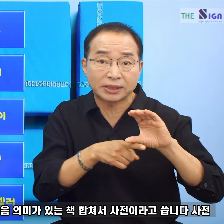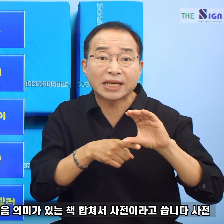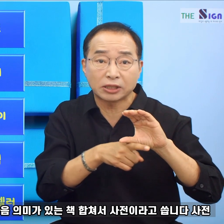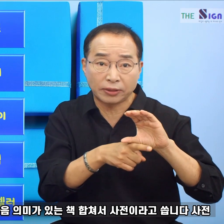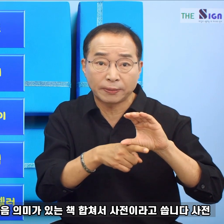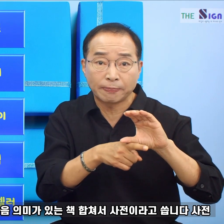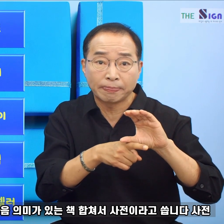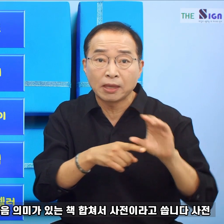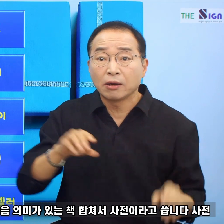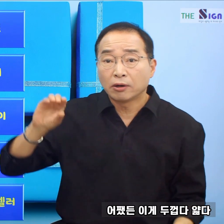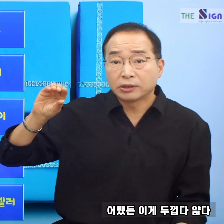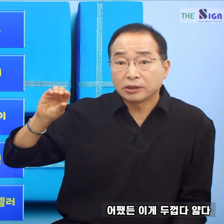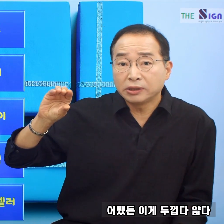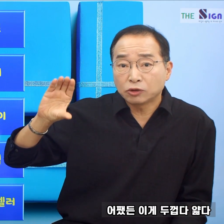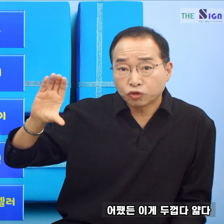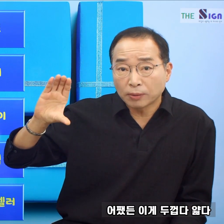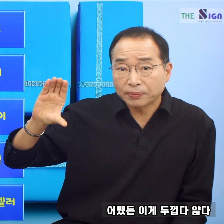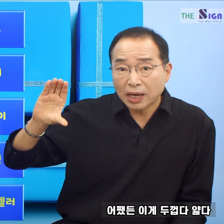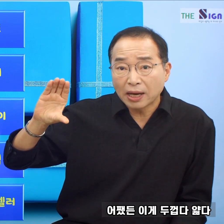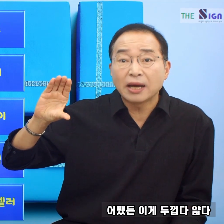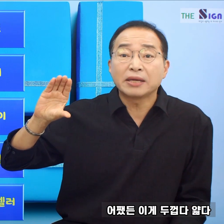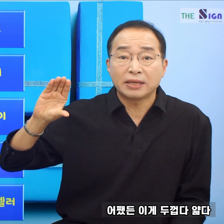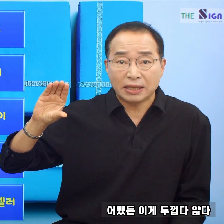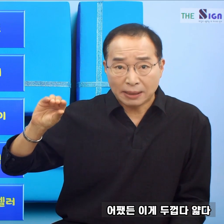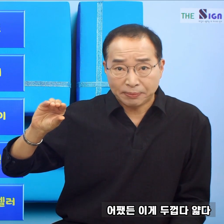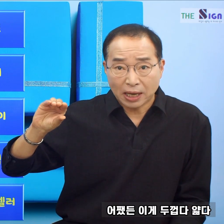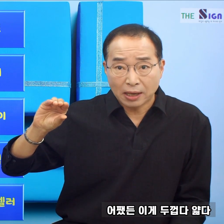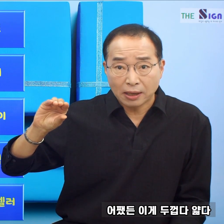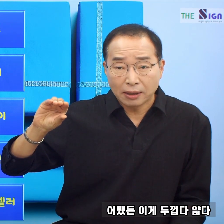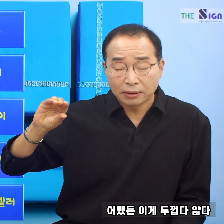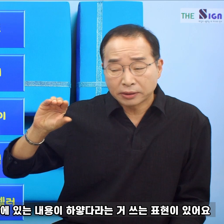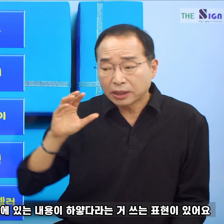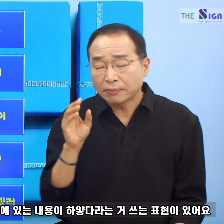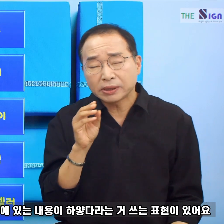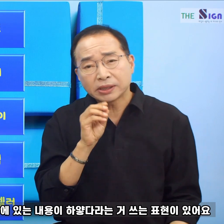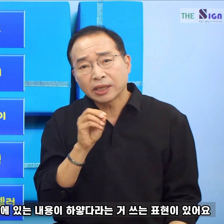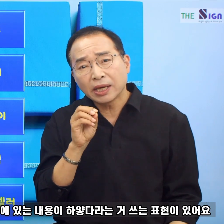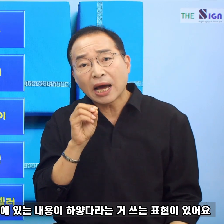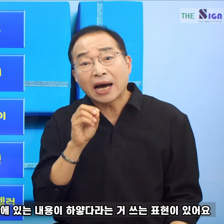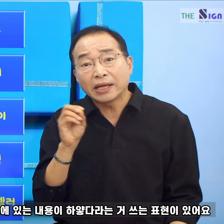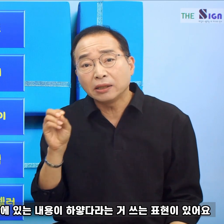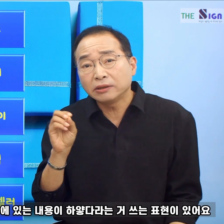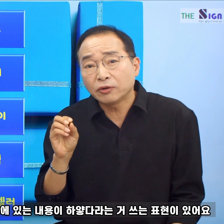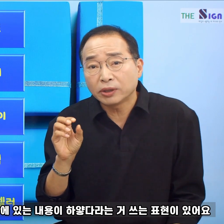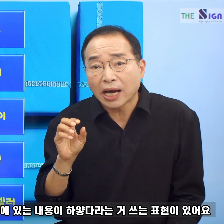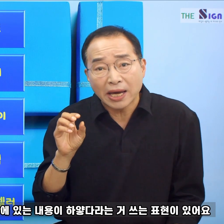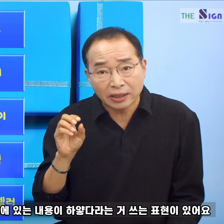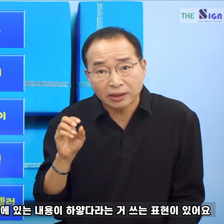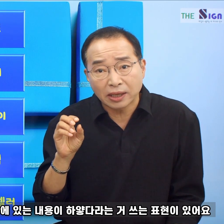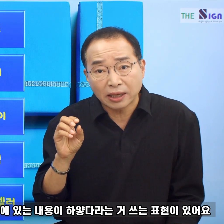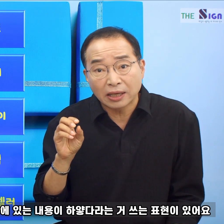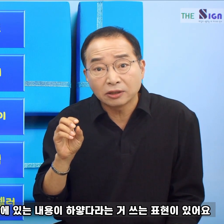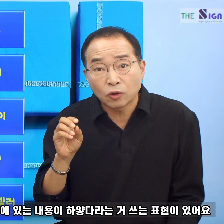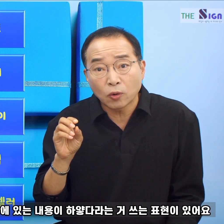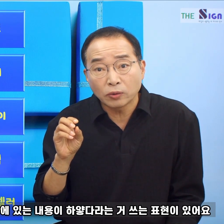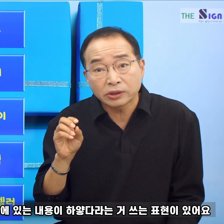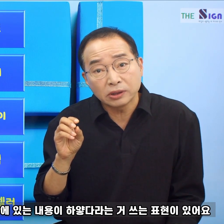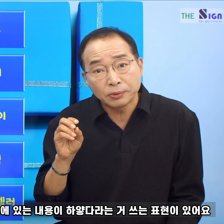사전. 어쨌든 이게 두껍다, 얇다. 그 다음에 책의 안에 있는 내용이 하얗다라는 거 쓰는 표현이